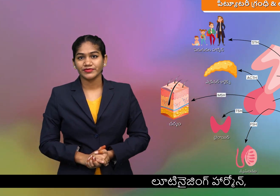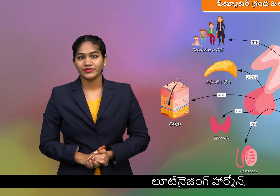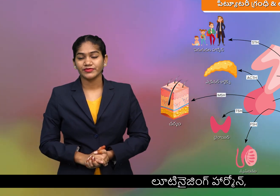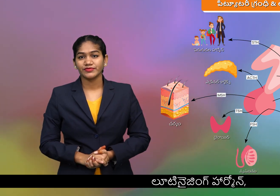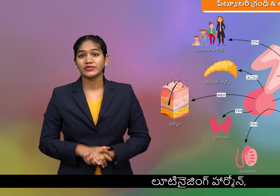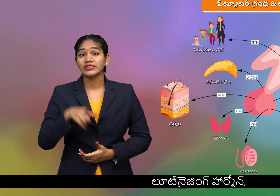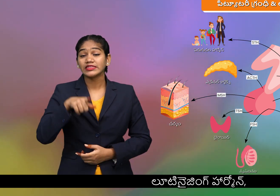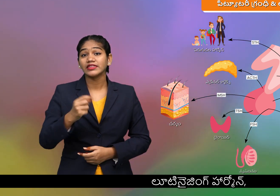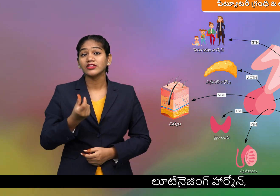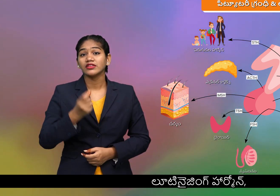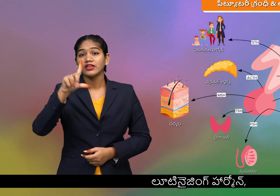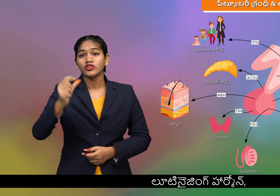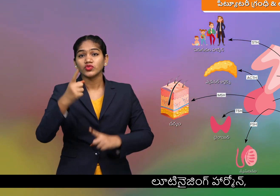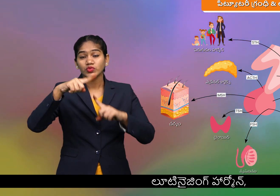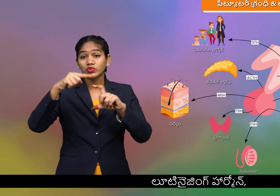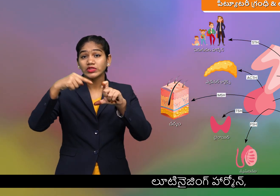లూటినైజింగ్ హార్మోన్